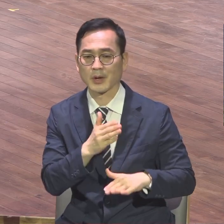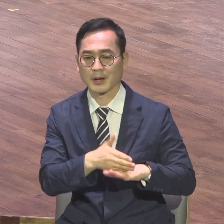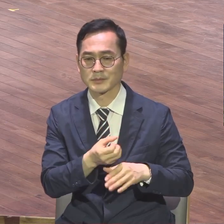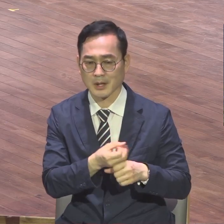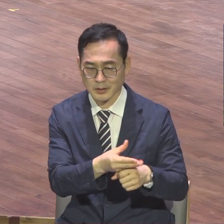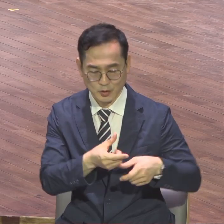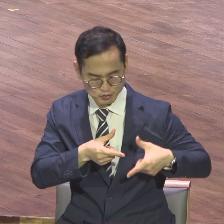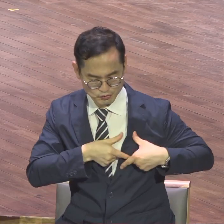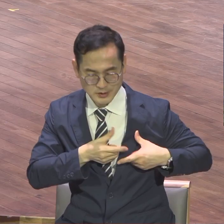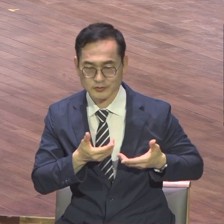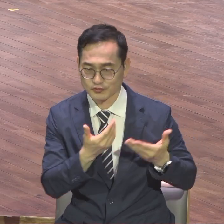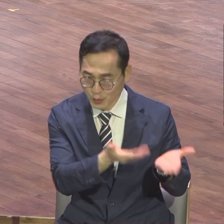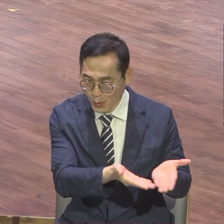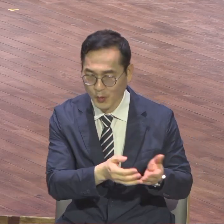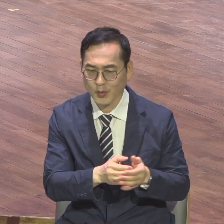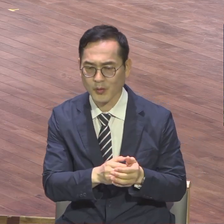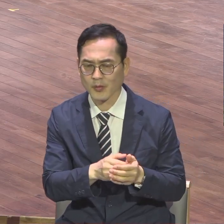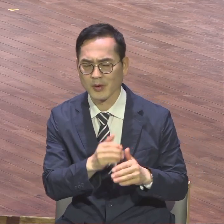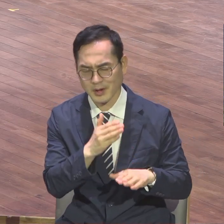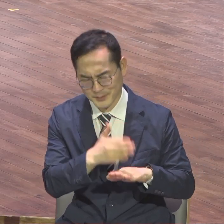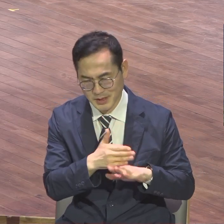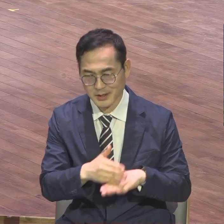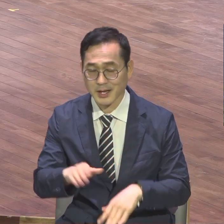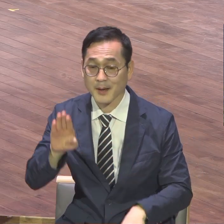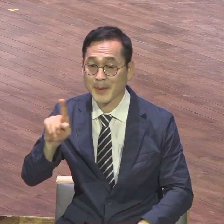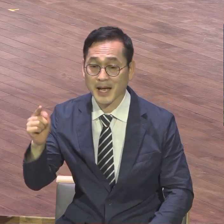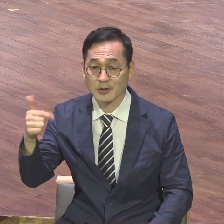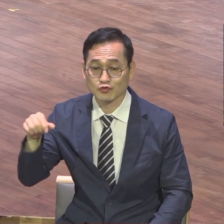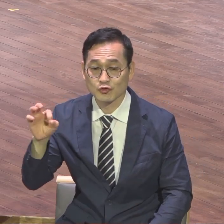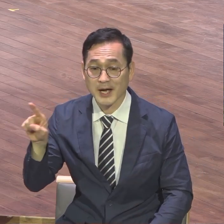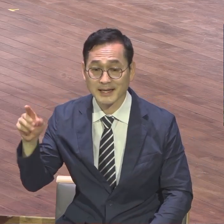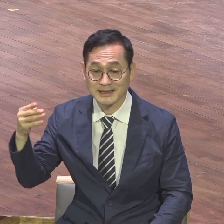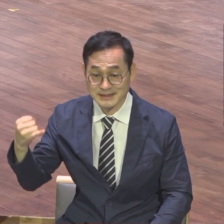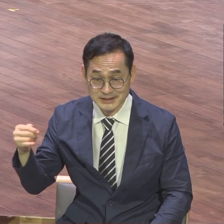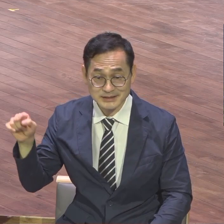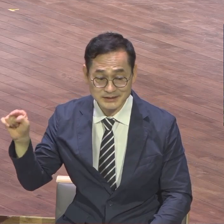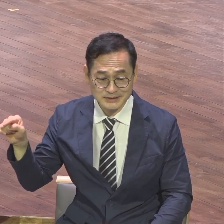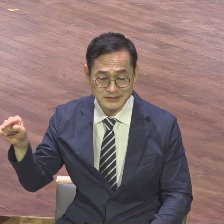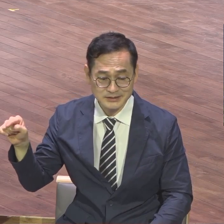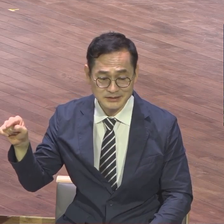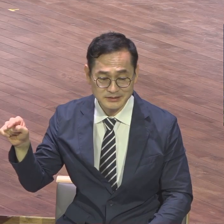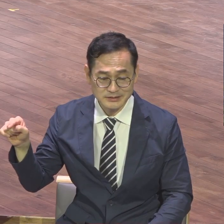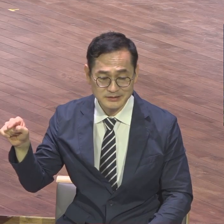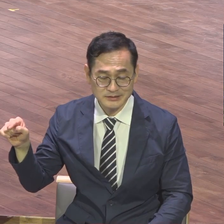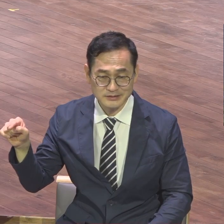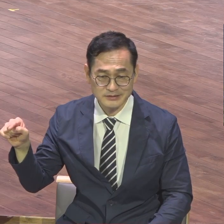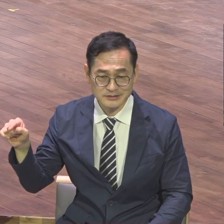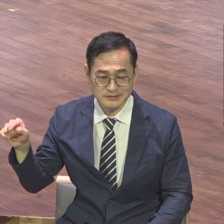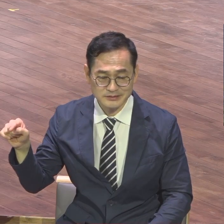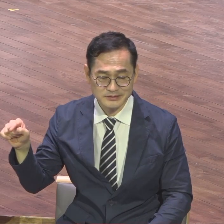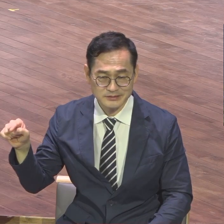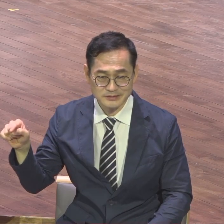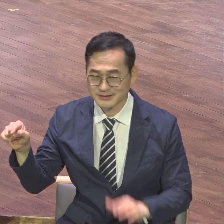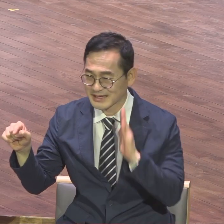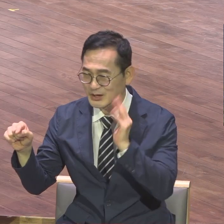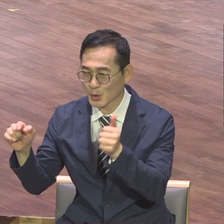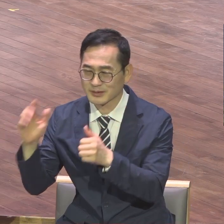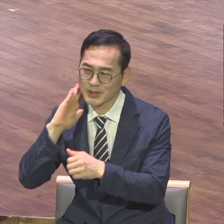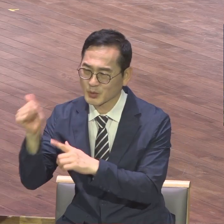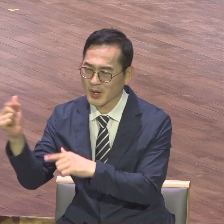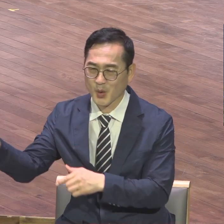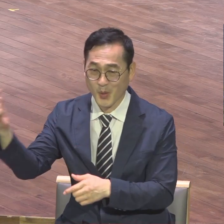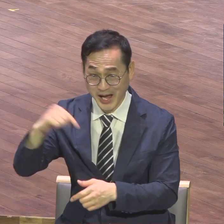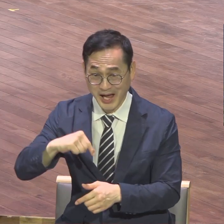감사했습니다. 이 바누아투가 지금 우리나라가 이 경호들이 막 대통령이 떠니까 이